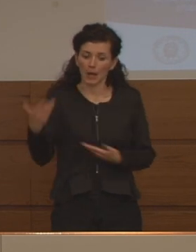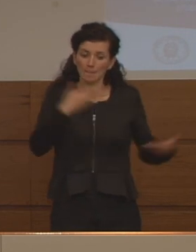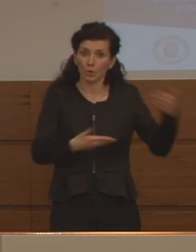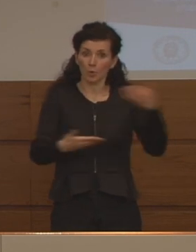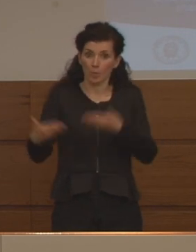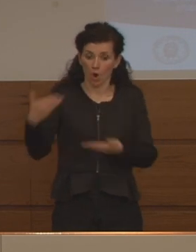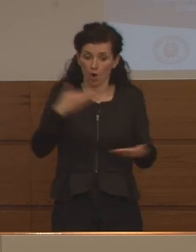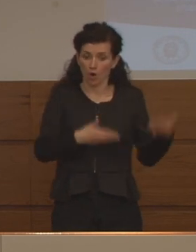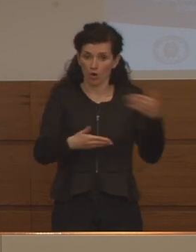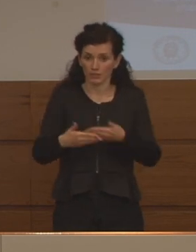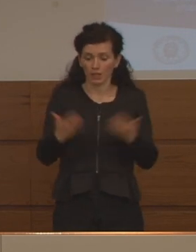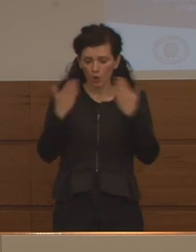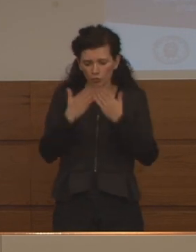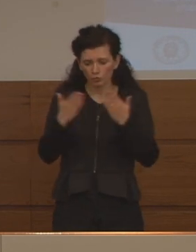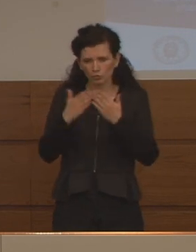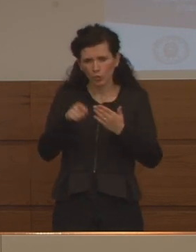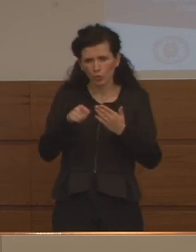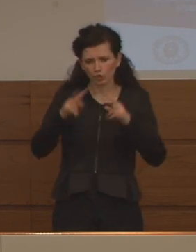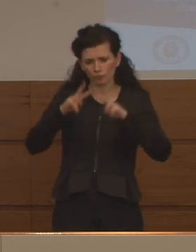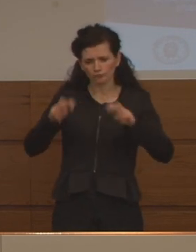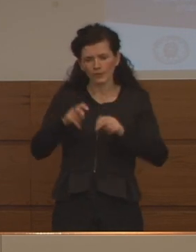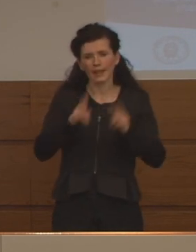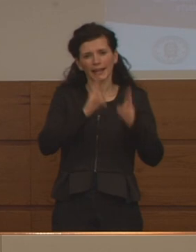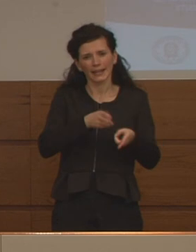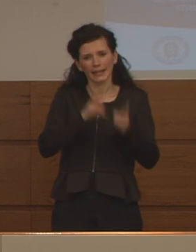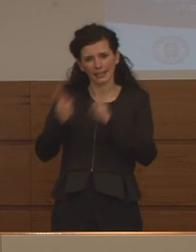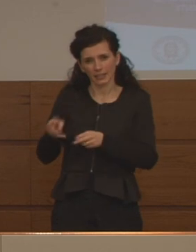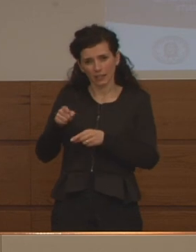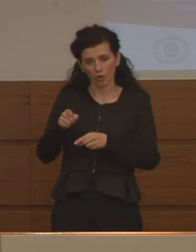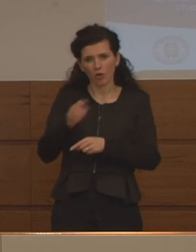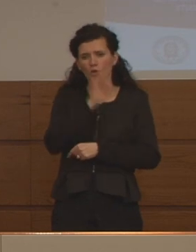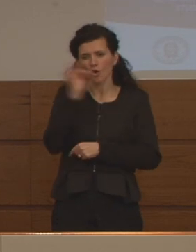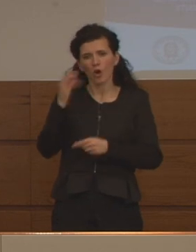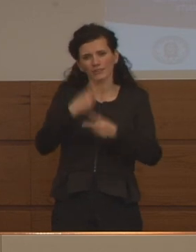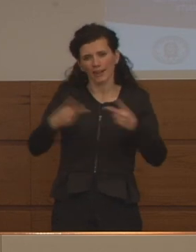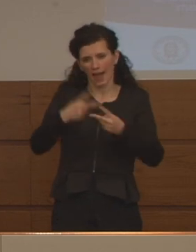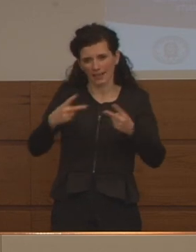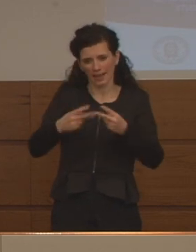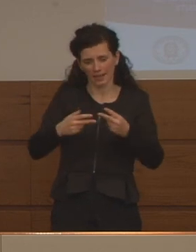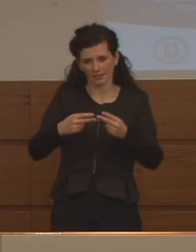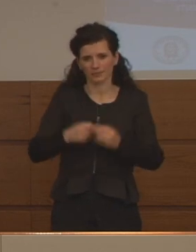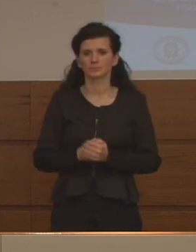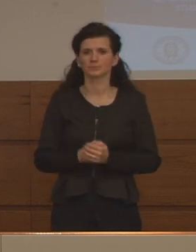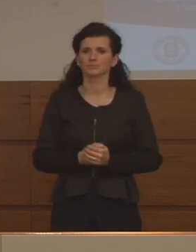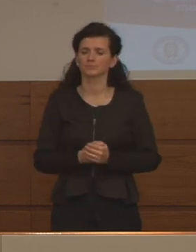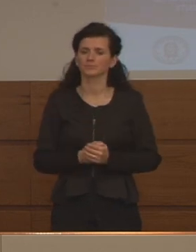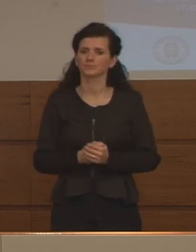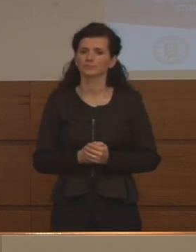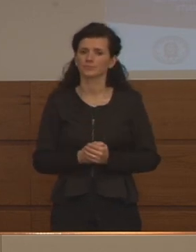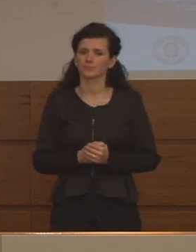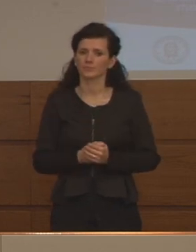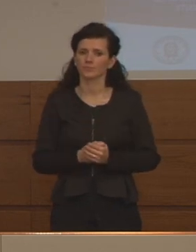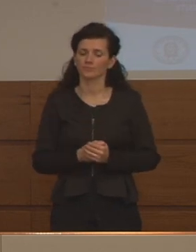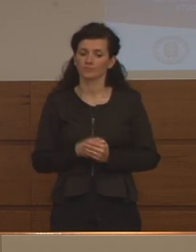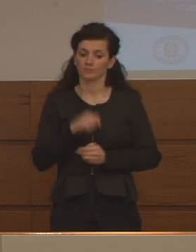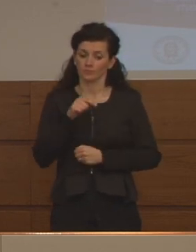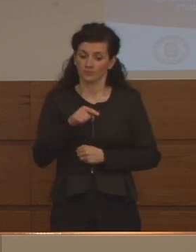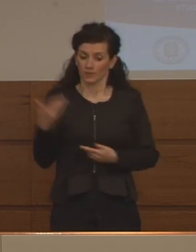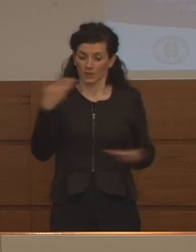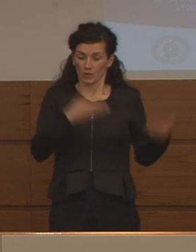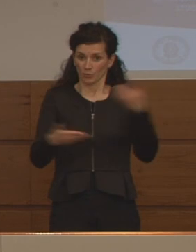studi clinici o di trials e otto di questi studi